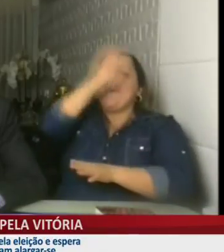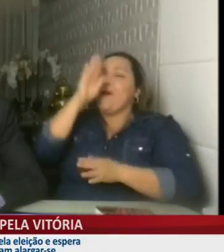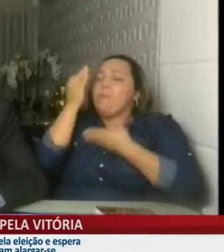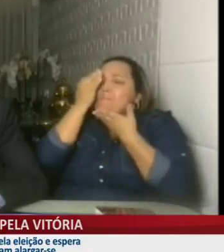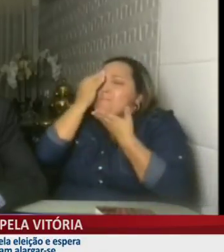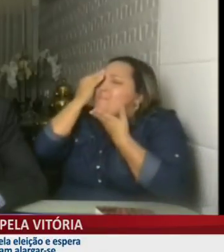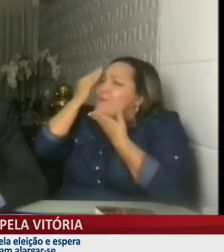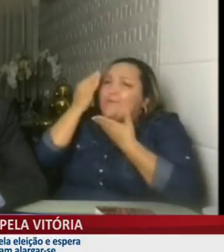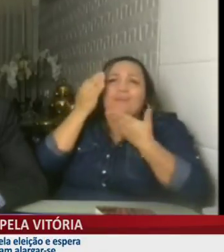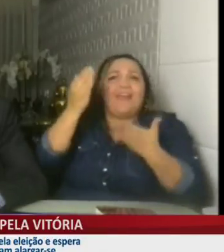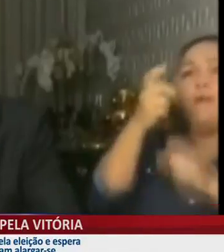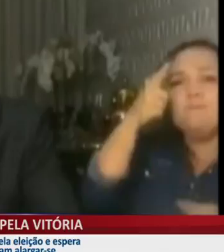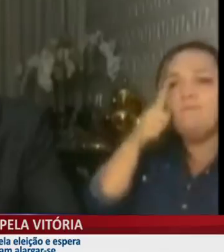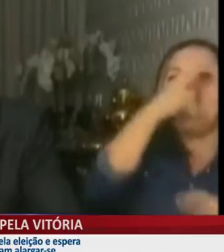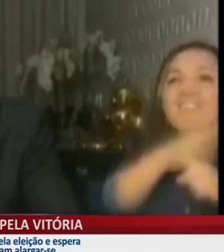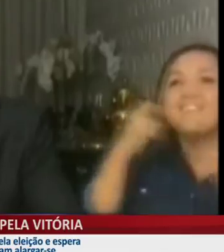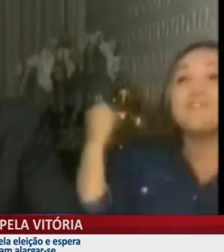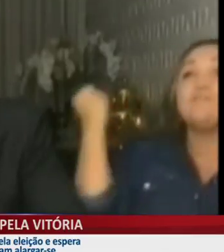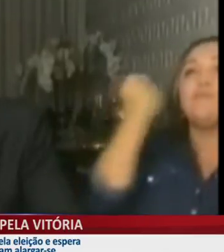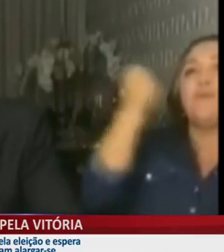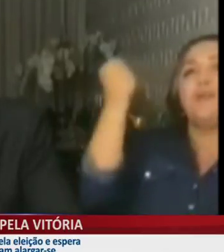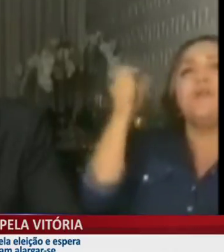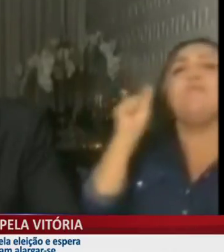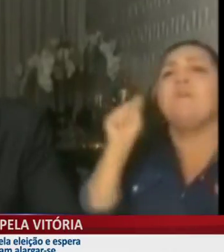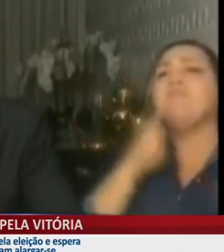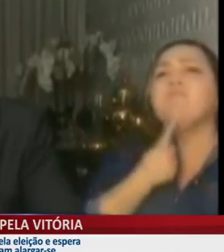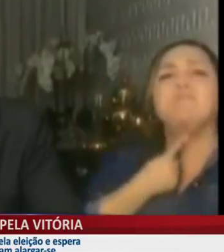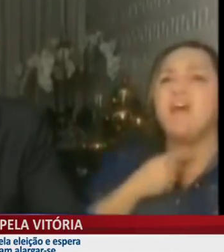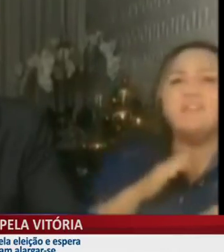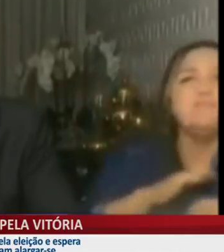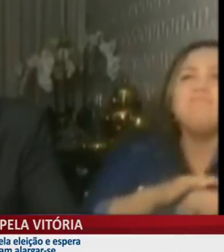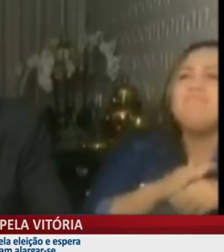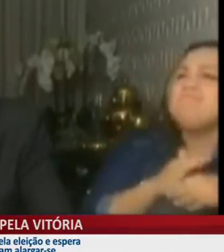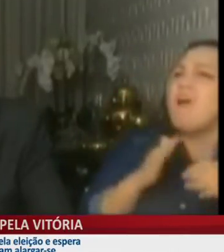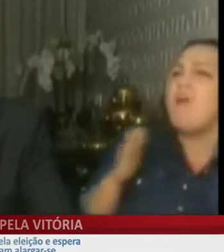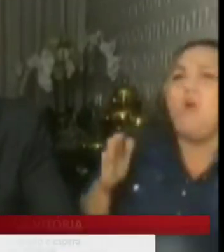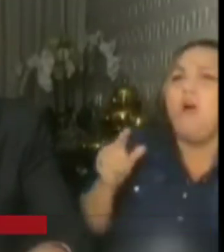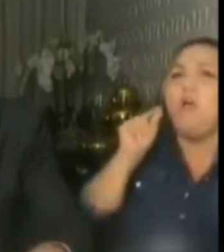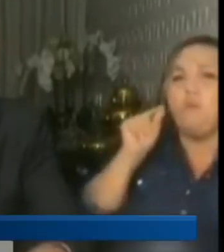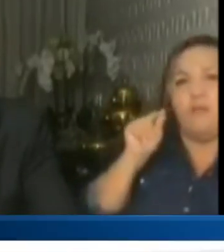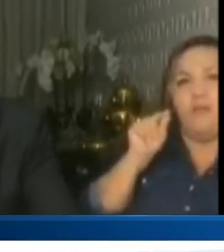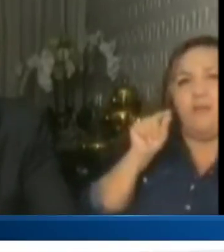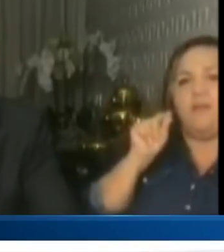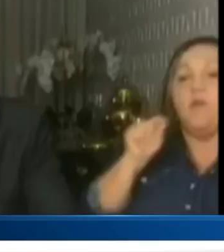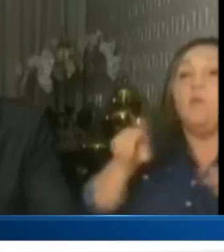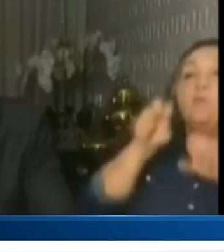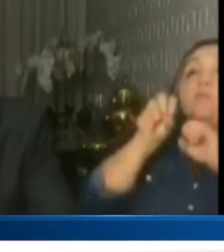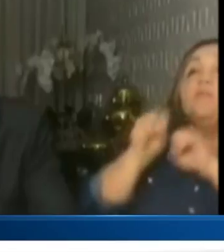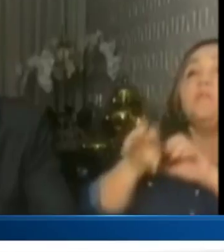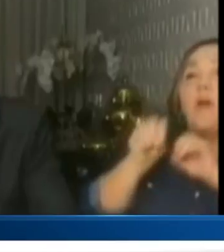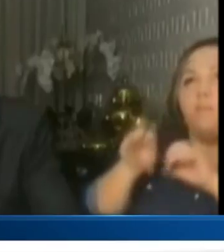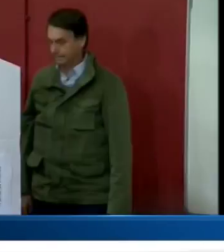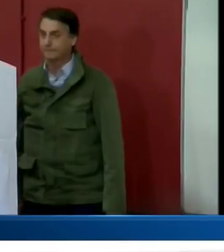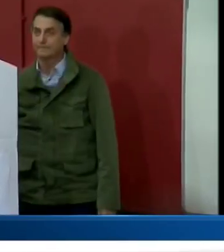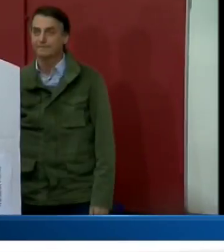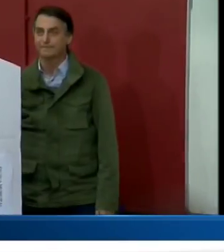dos entendimentos internacionais o candidato da extrema direita jair bolsonaro foi eleito no domingo presidente da república federativa